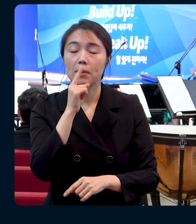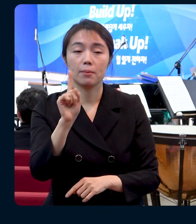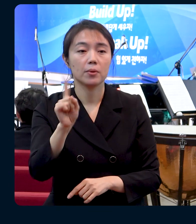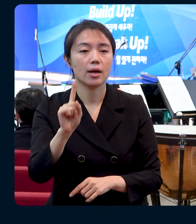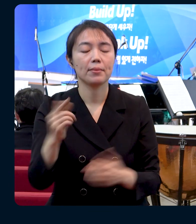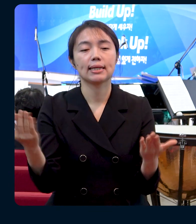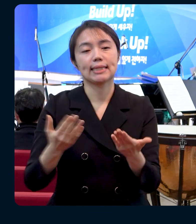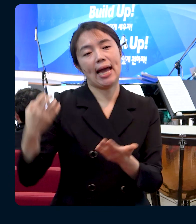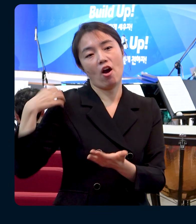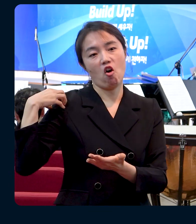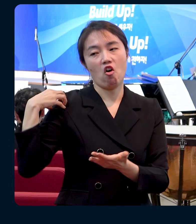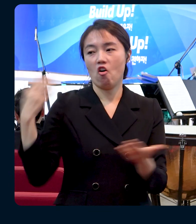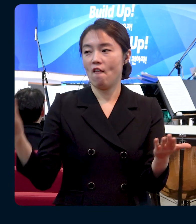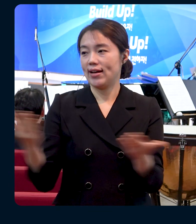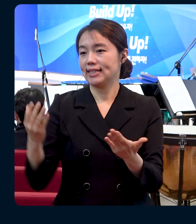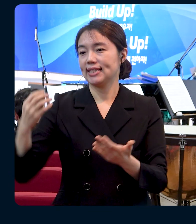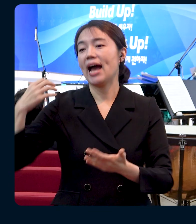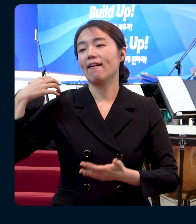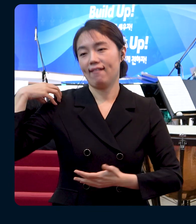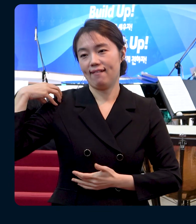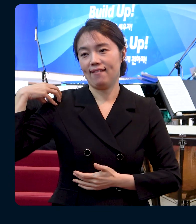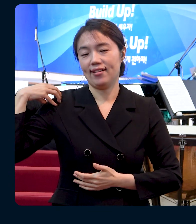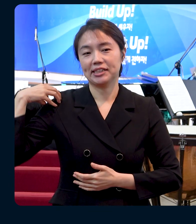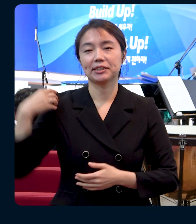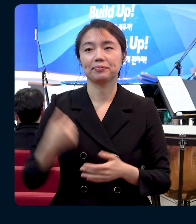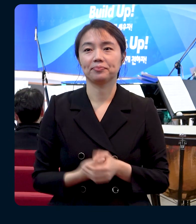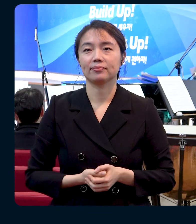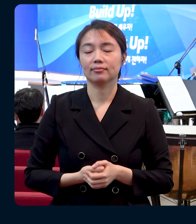minister, 사역이죠. minister.